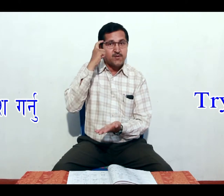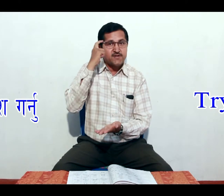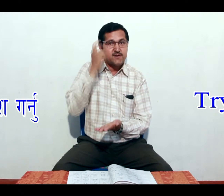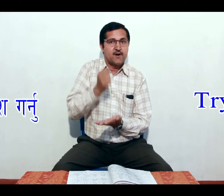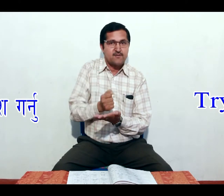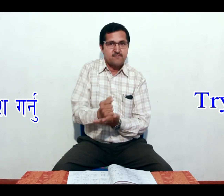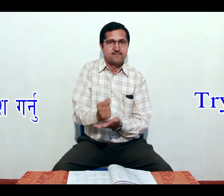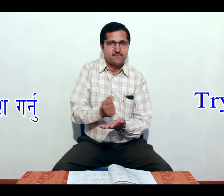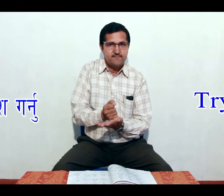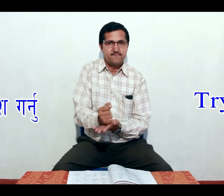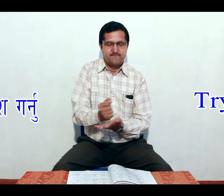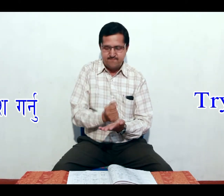कोसिस गर्नु,